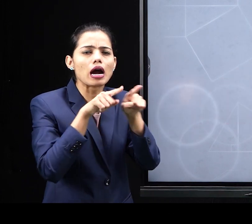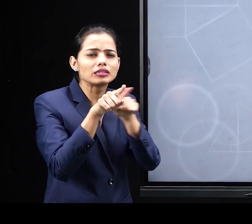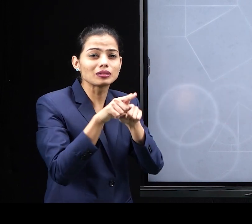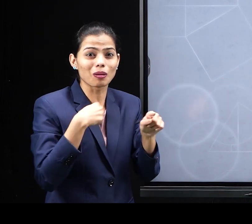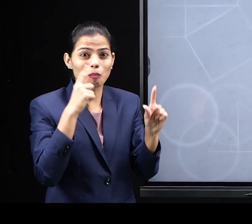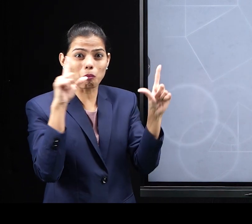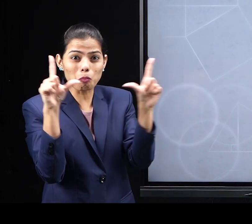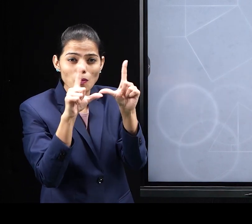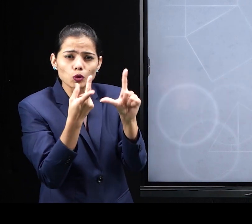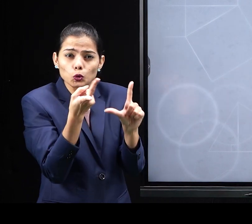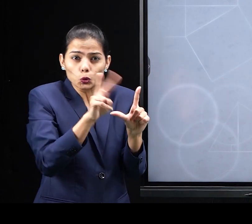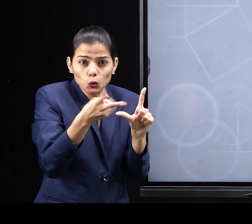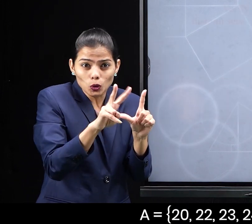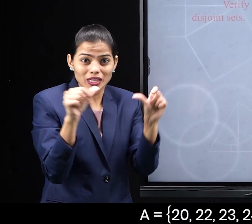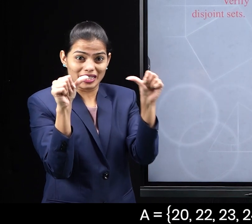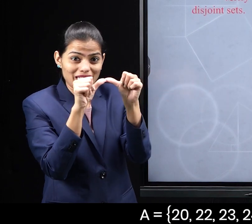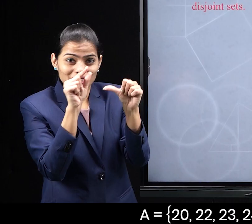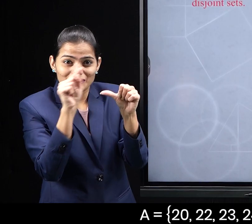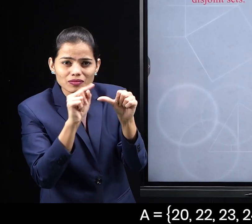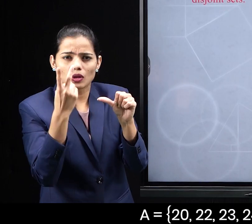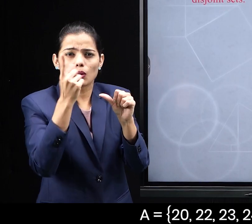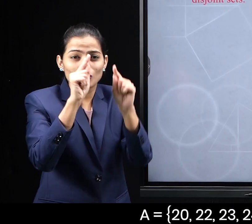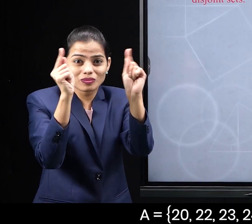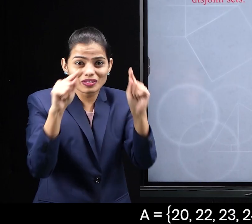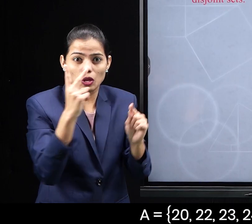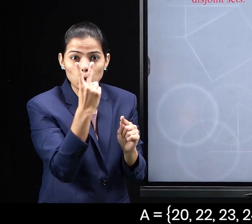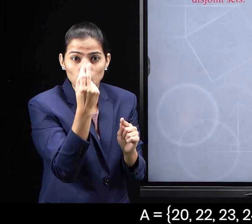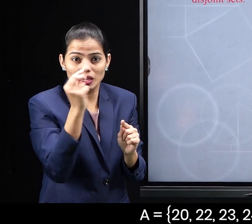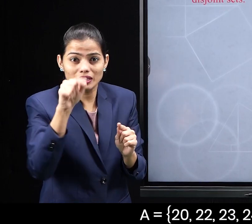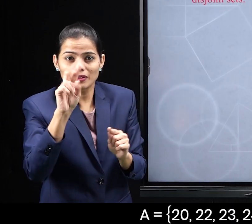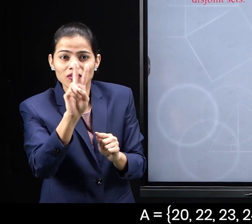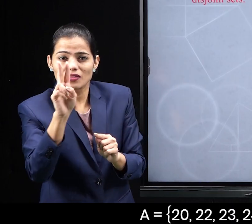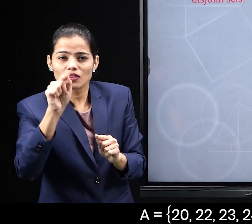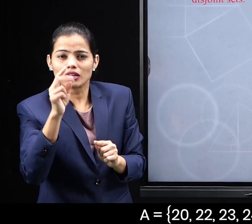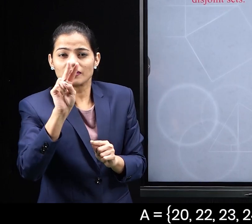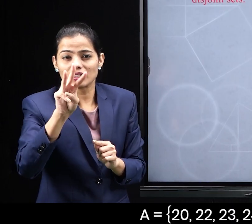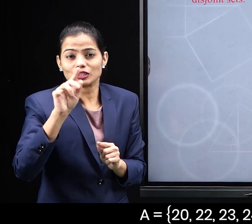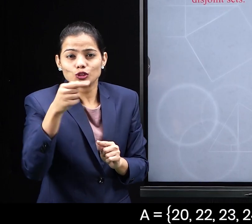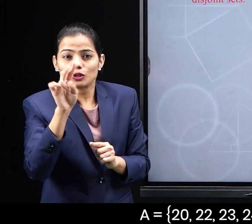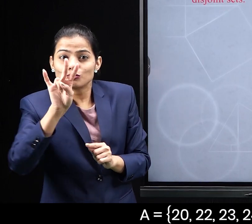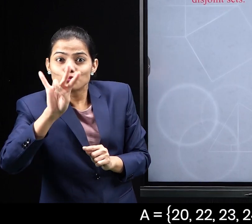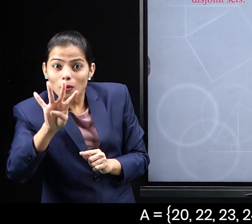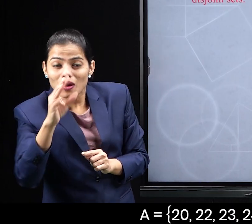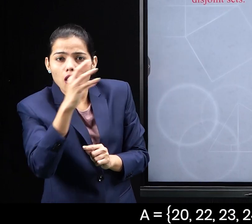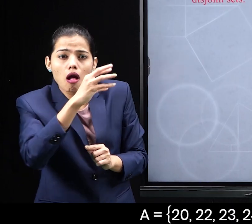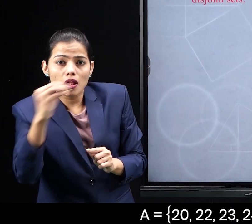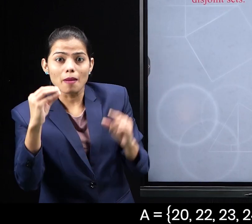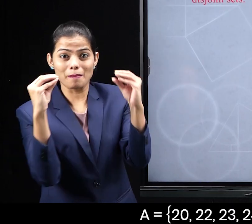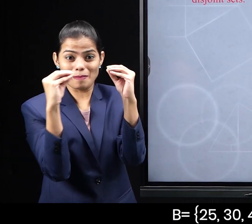உதாரணம்: ஏ ஈடு சுருள் அடைப்புக்குறிக்குள் 20, 22,